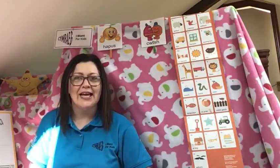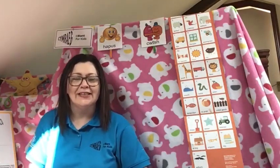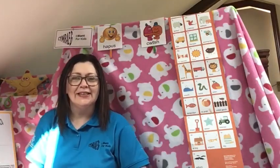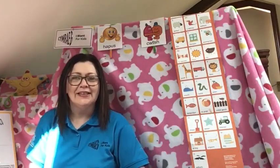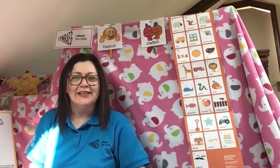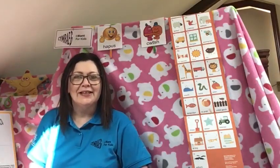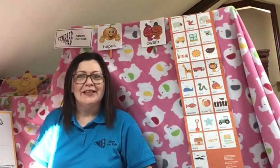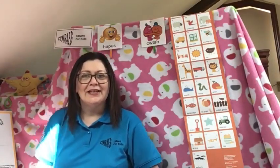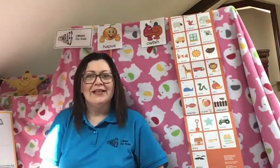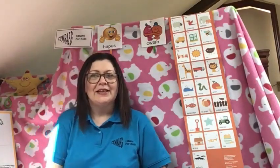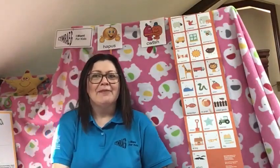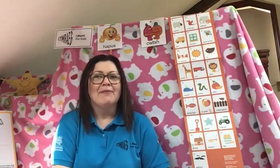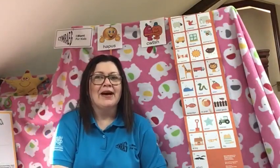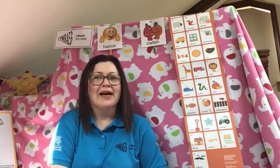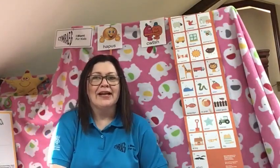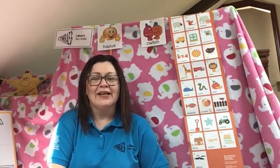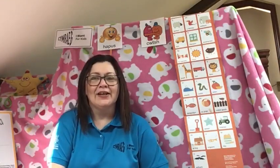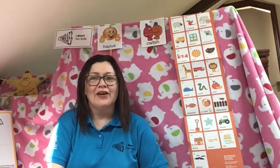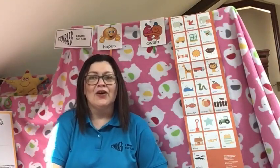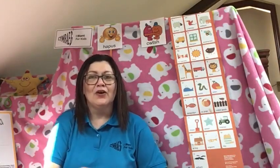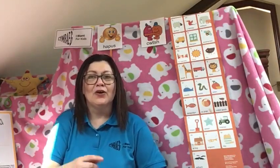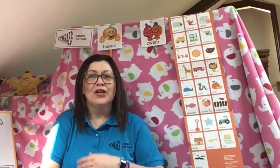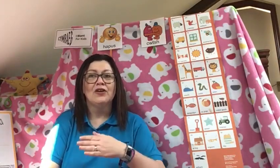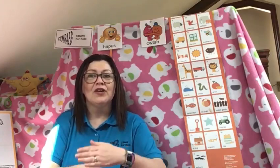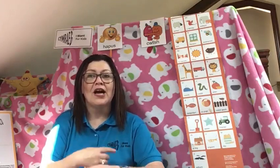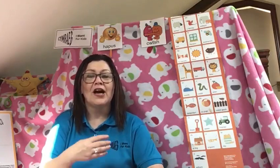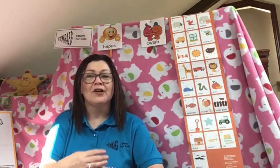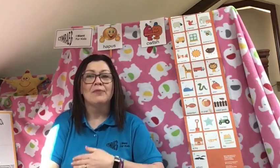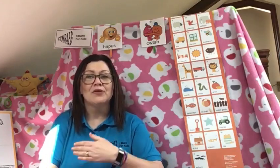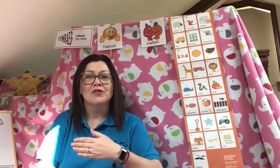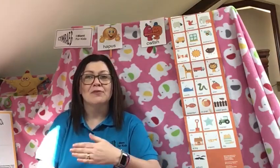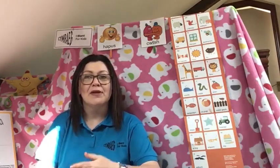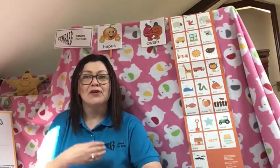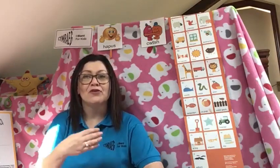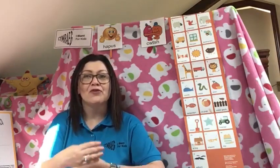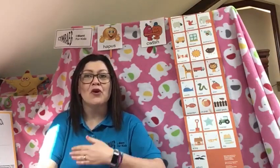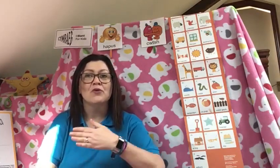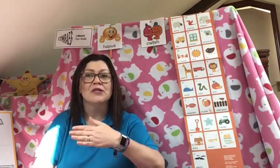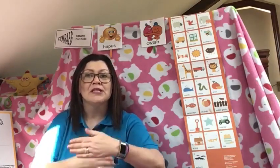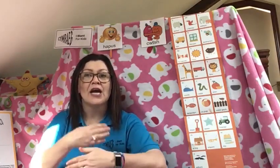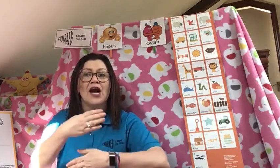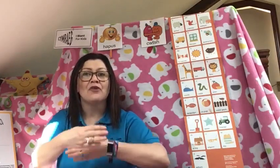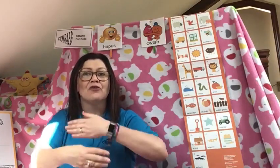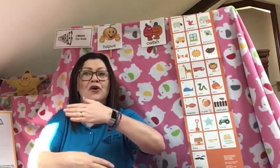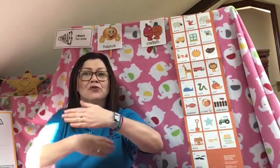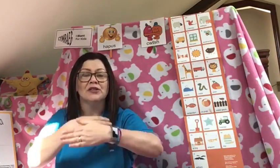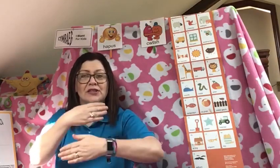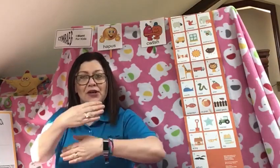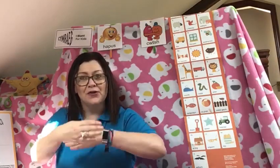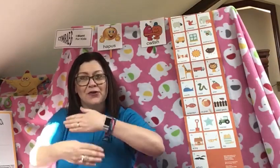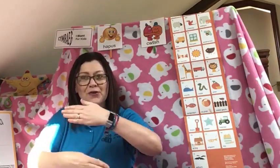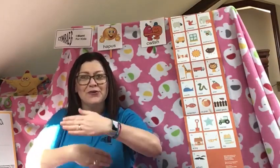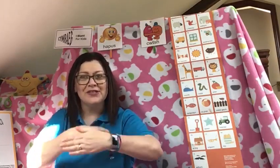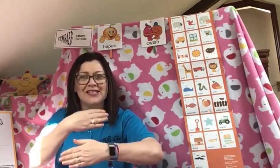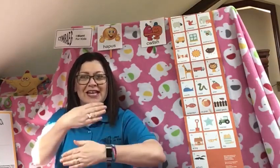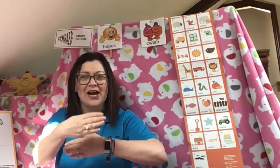ganu. Mae olwynion ar y bws yn mynd round a round, round